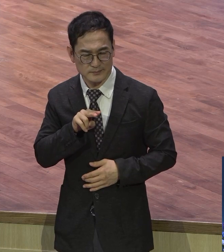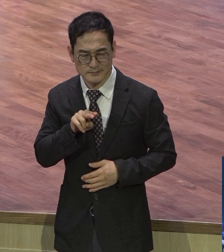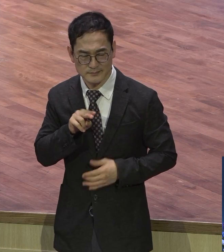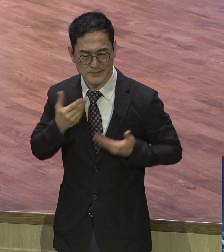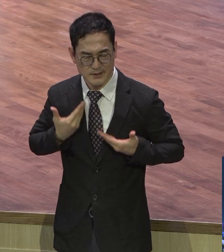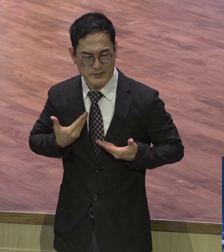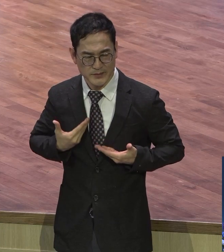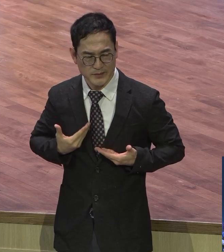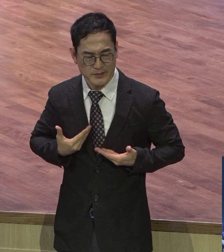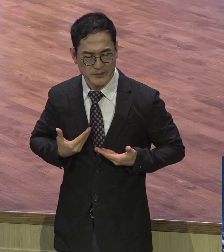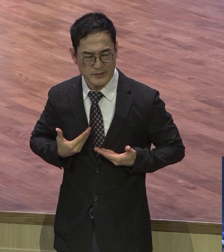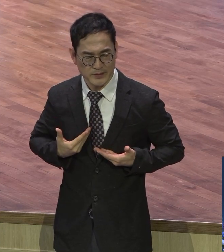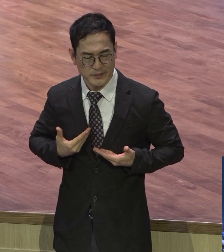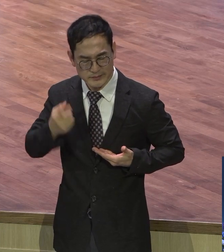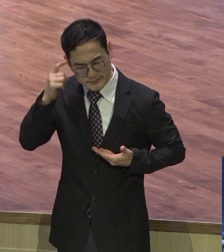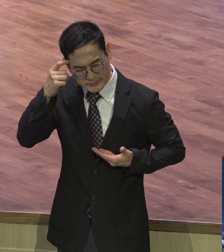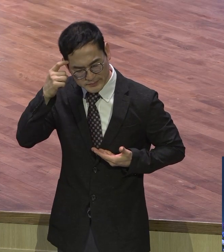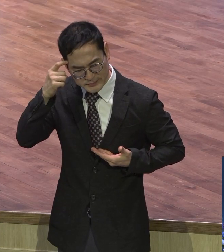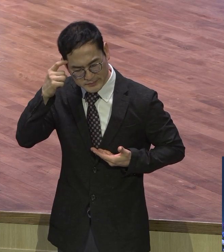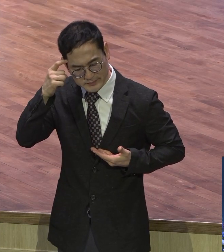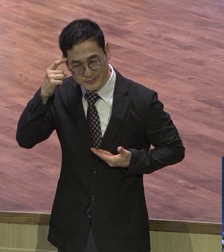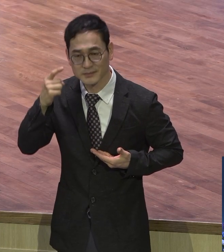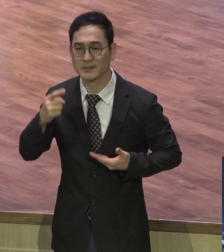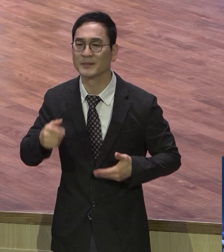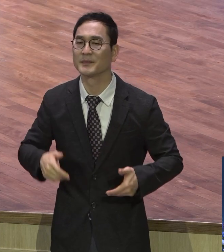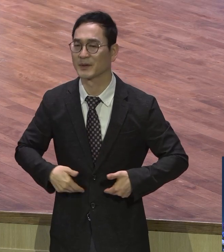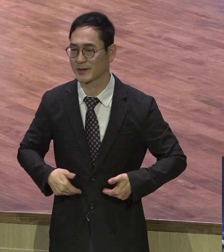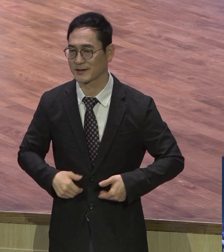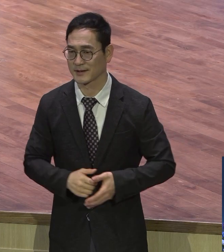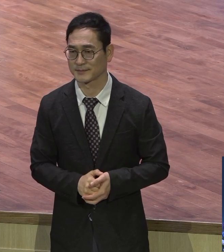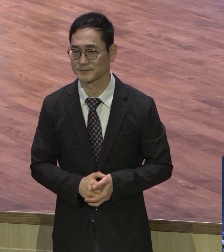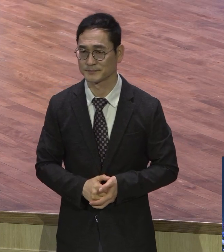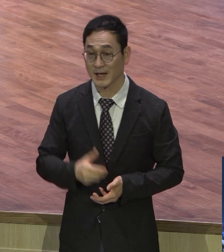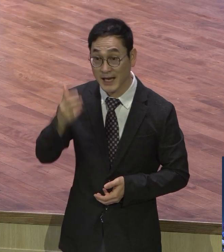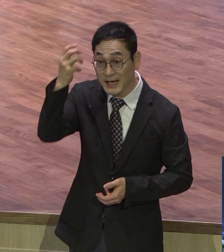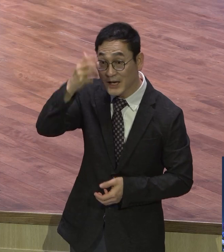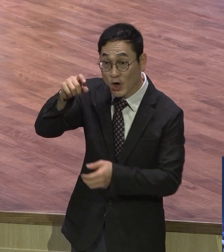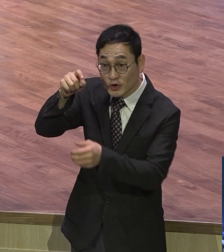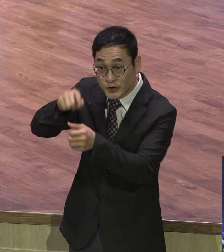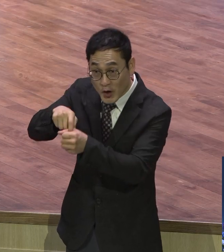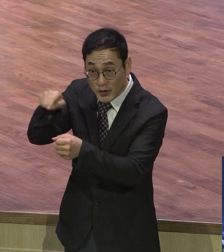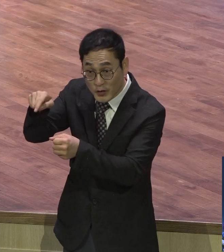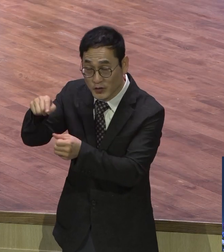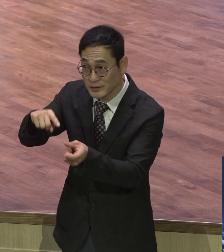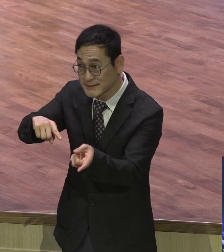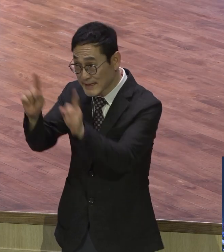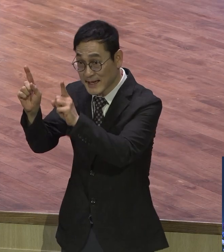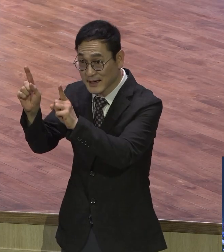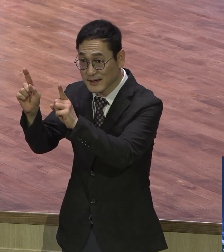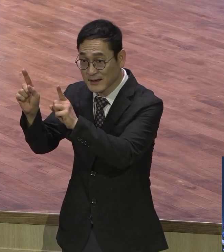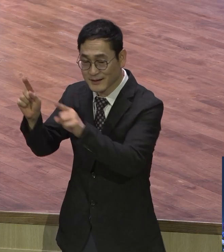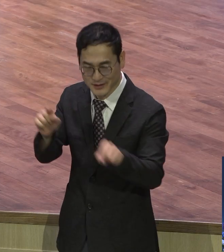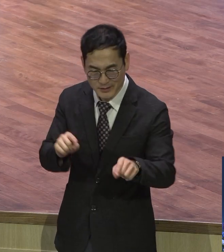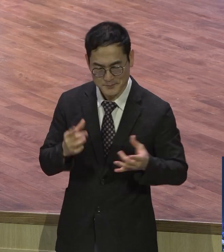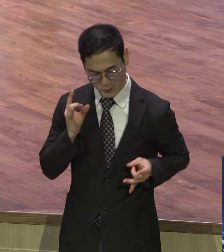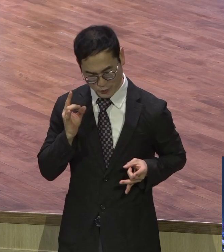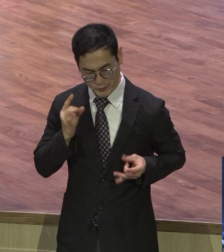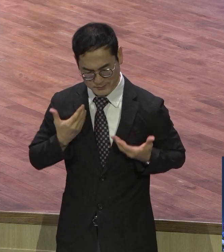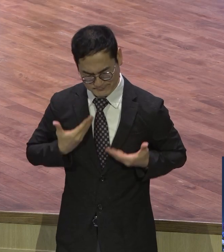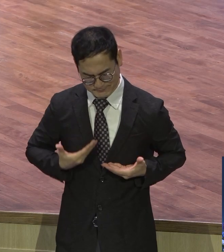멈춤이 필요하다. 영적으로도 이런 재생, 리프레시, 재생한다. 이게 중요해요.